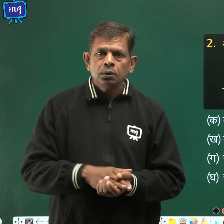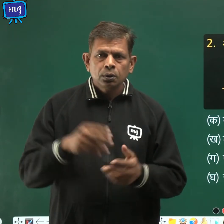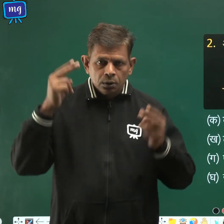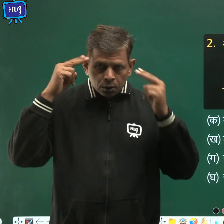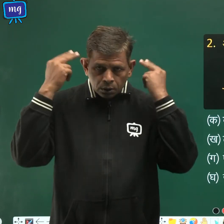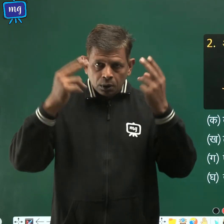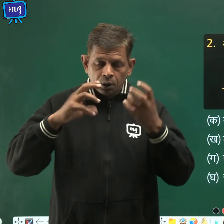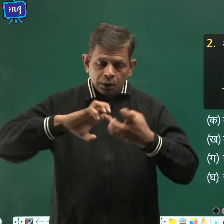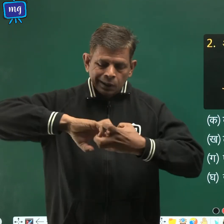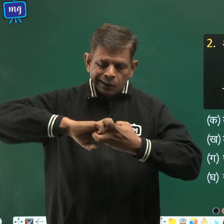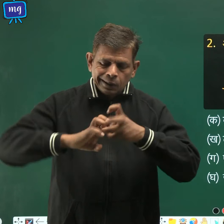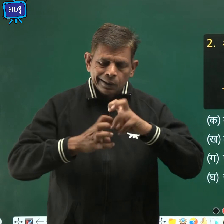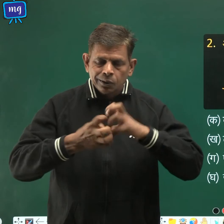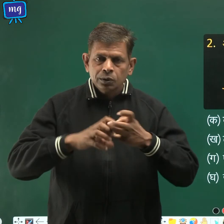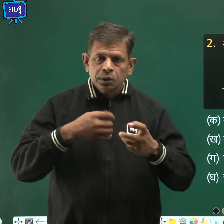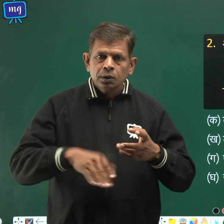ऐंठन होती है